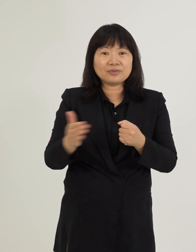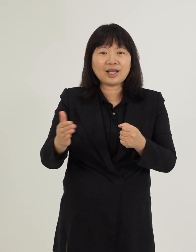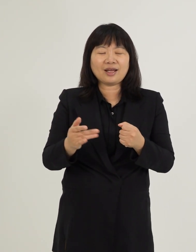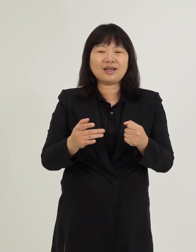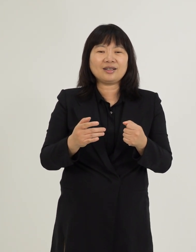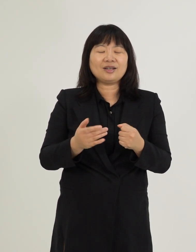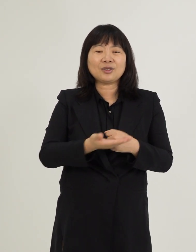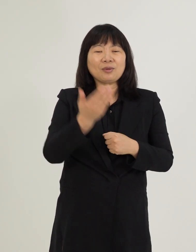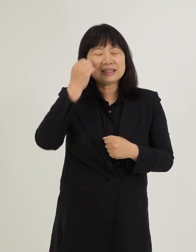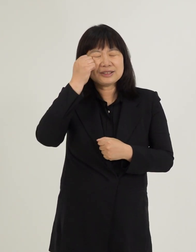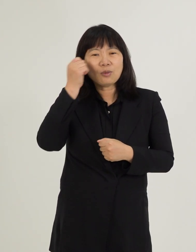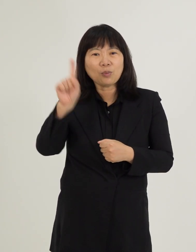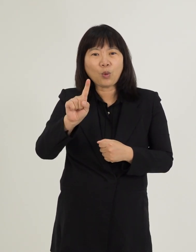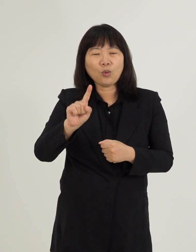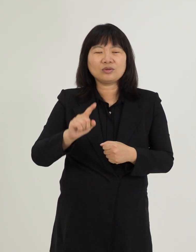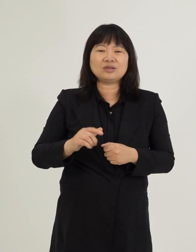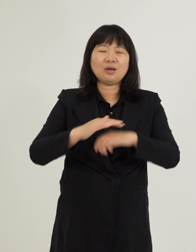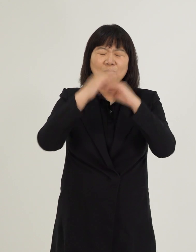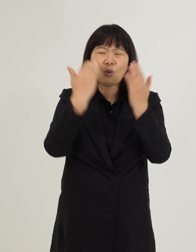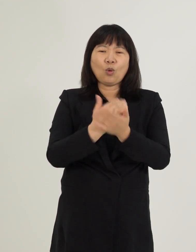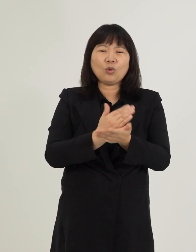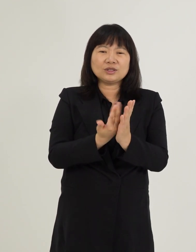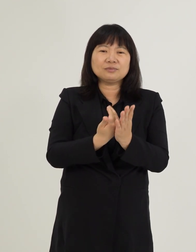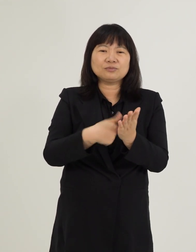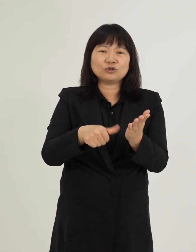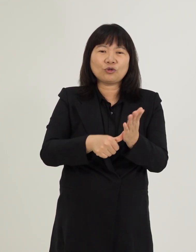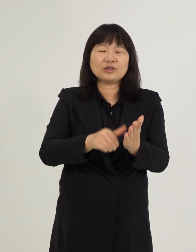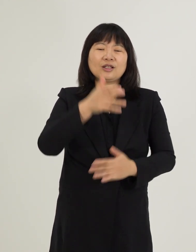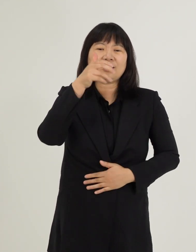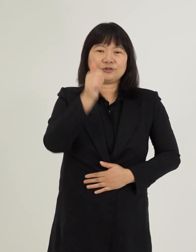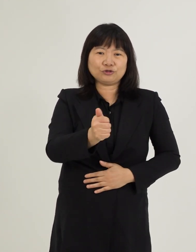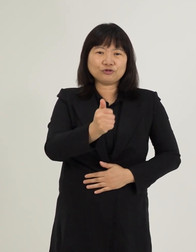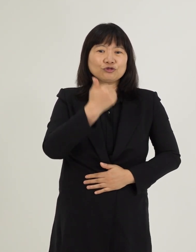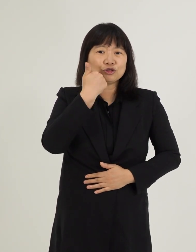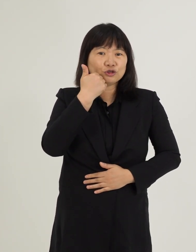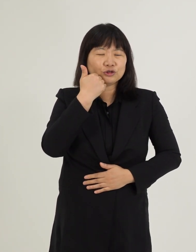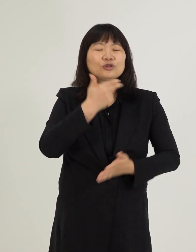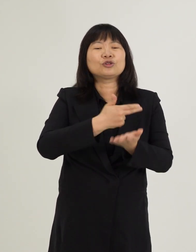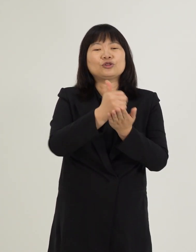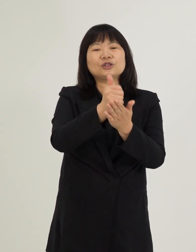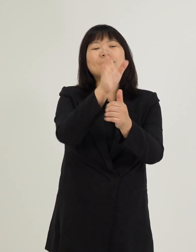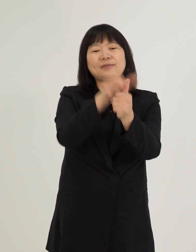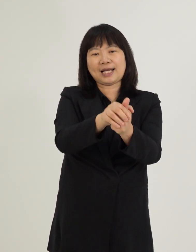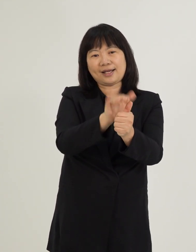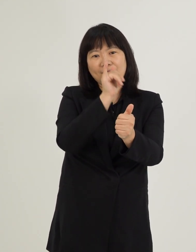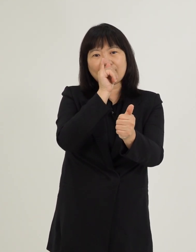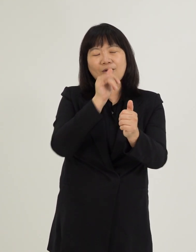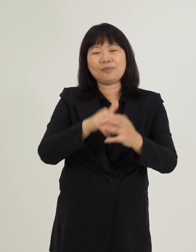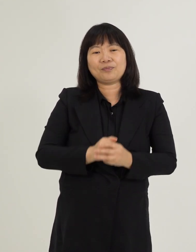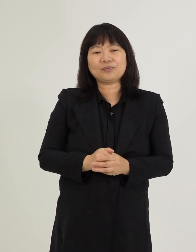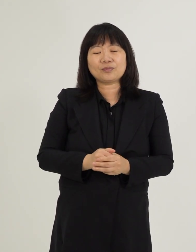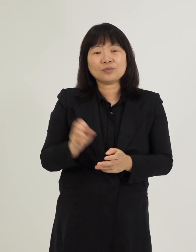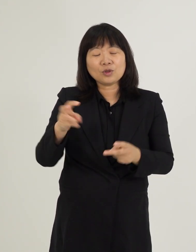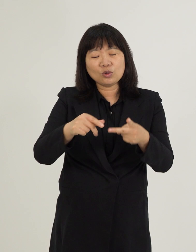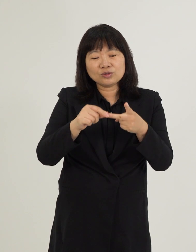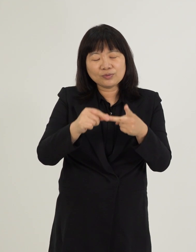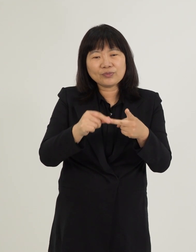주재권은 그리스도께 있다는 거예요. 두 번째는 미물인 나귀 한